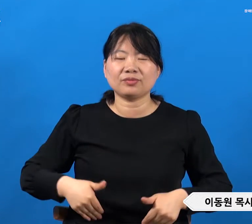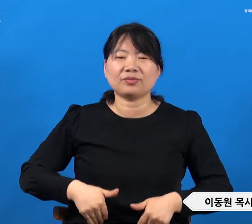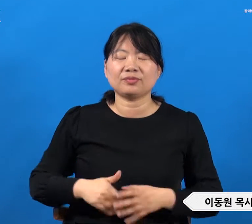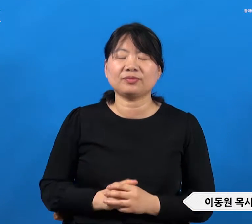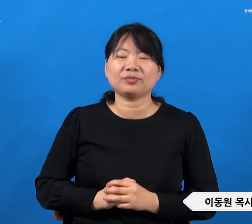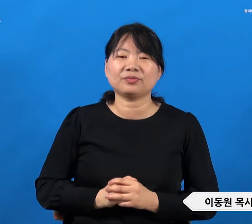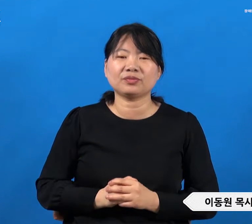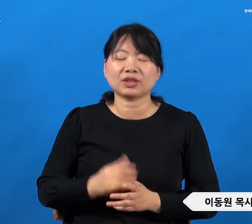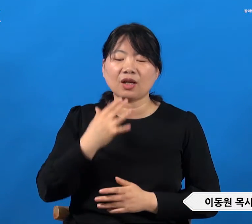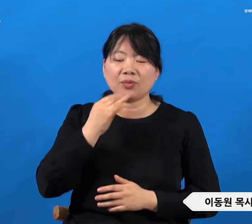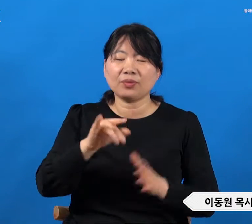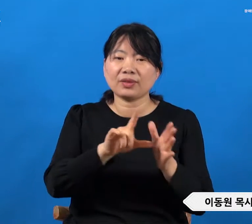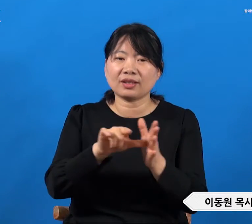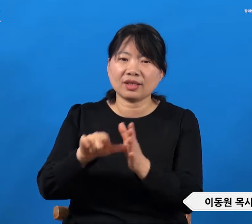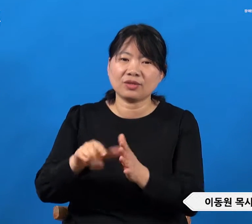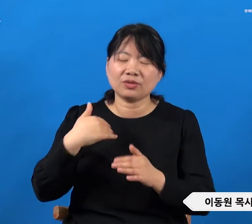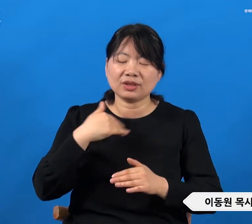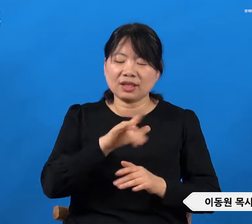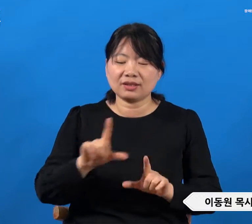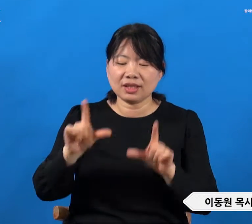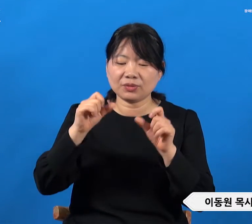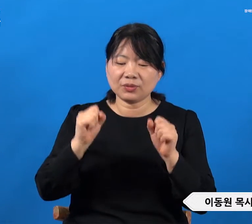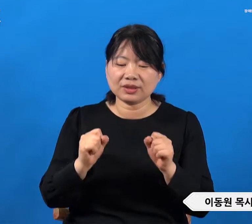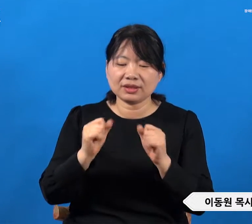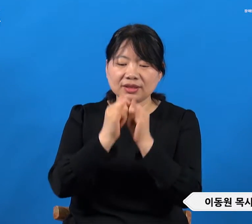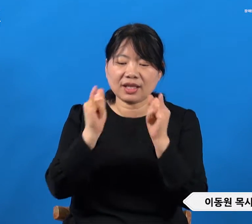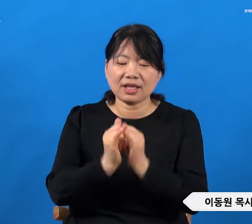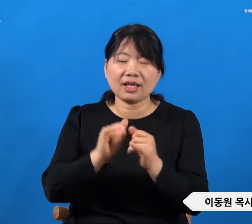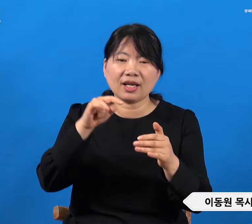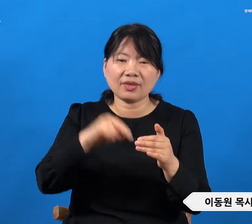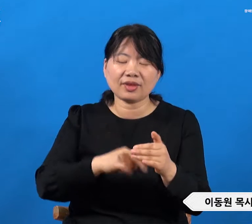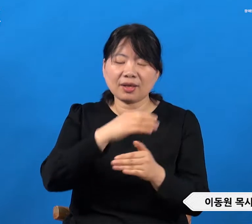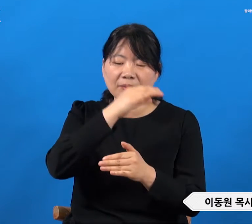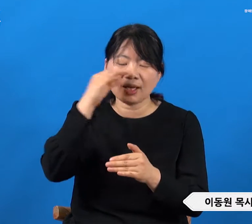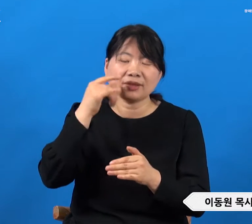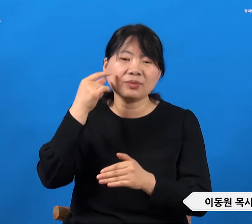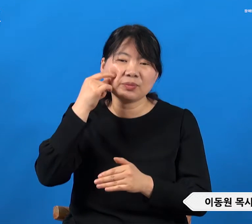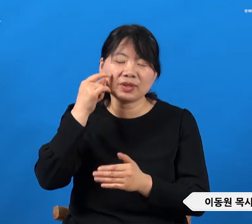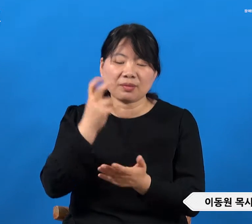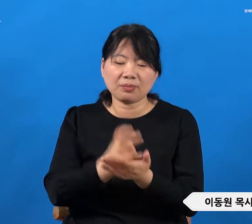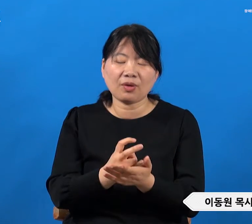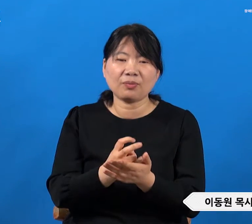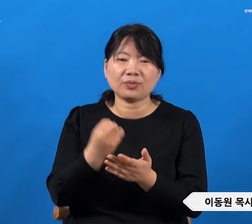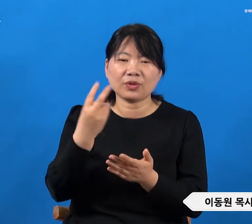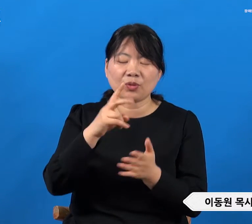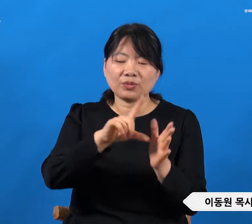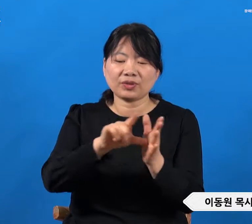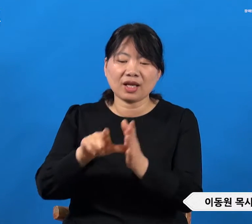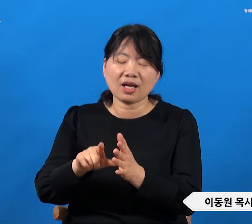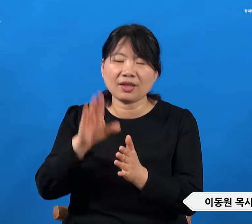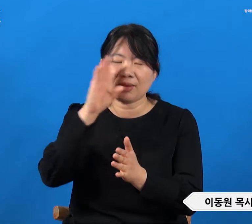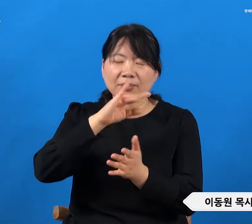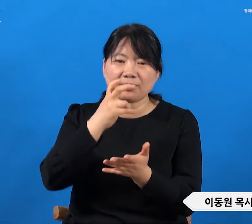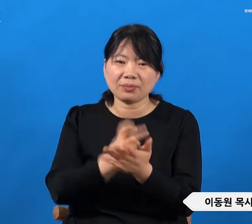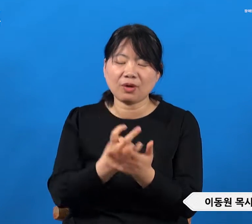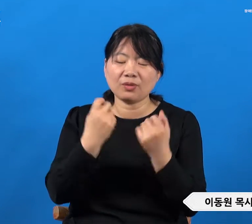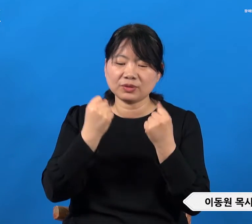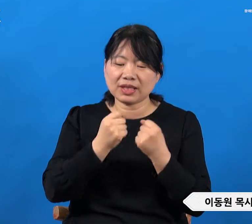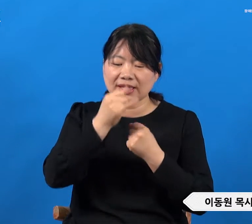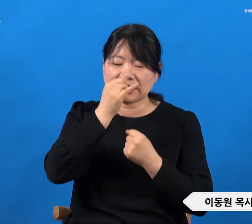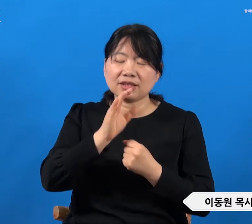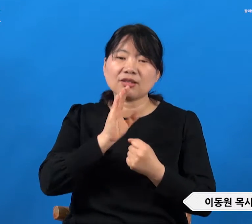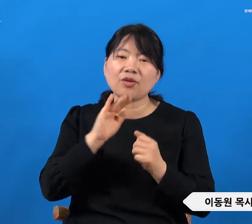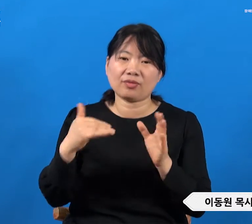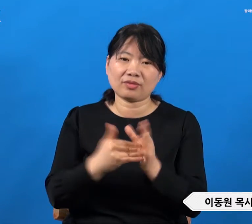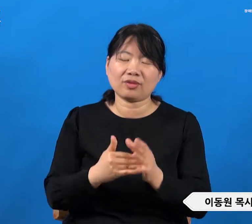있습니다. 물론 때로 우리가 살고 있는 이 사회 속에는 바람직하지 못한 법이 또 때로는 악법이 존재하고